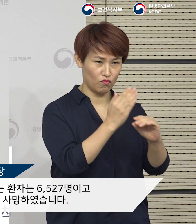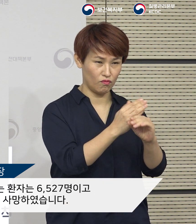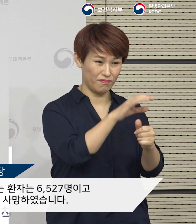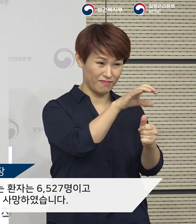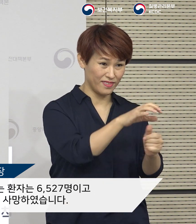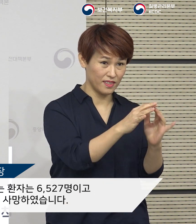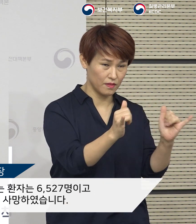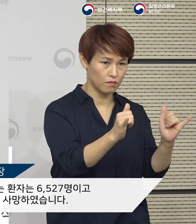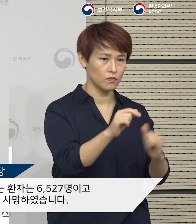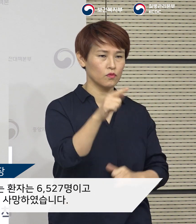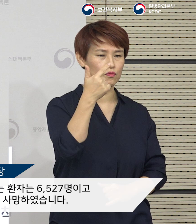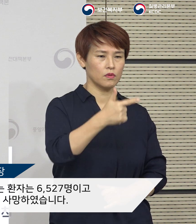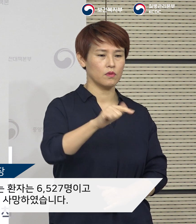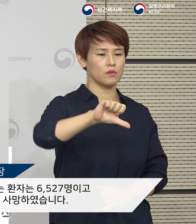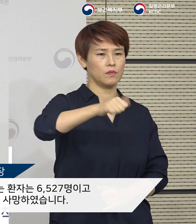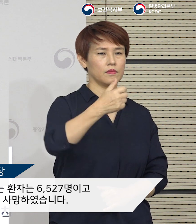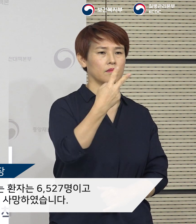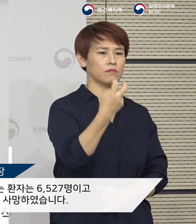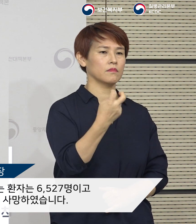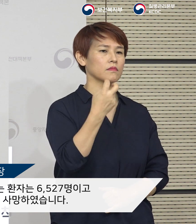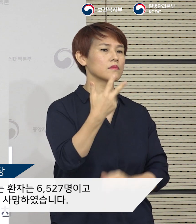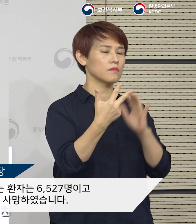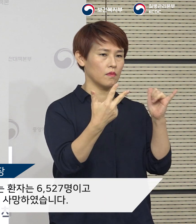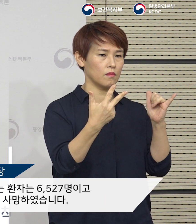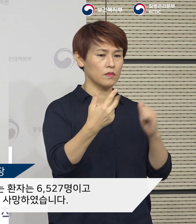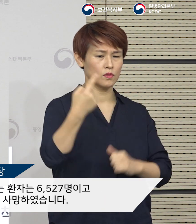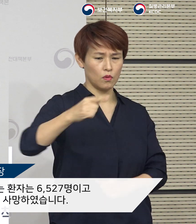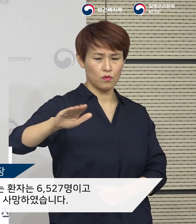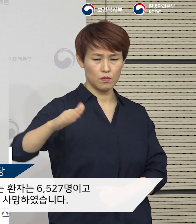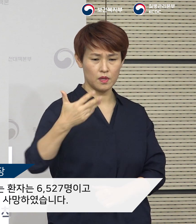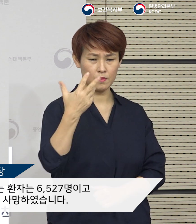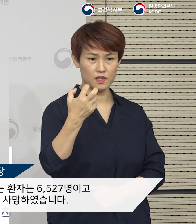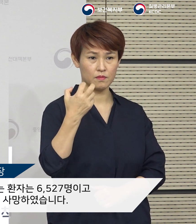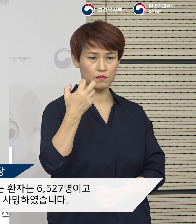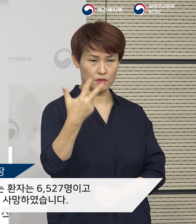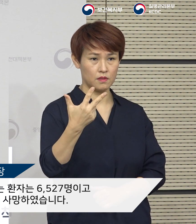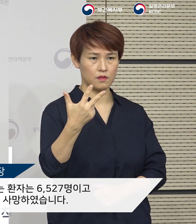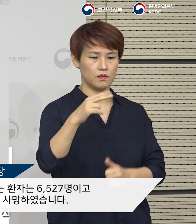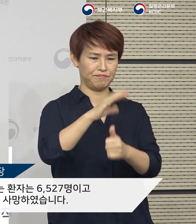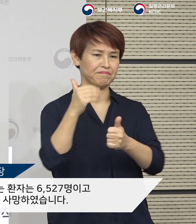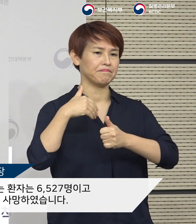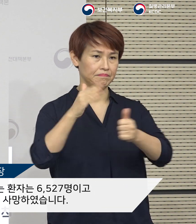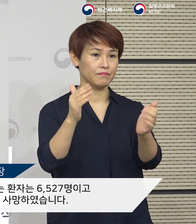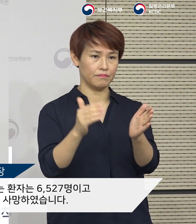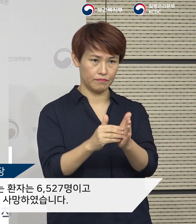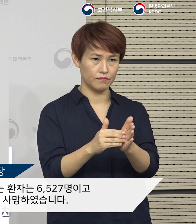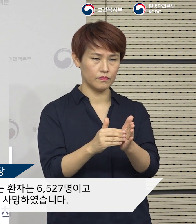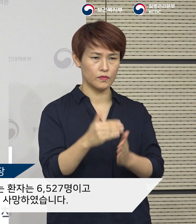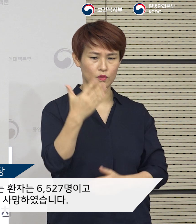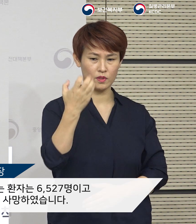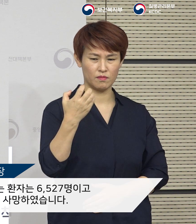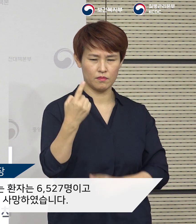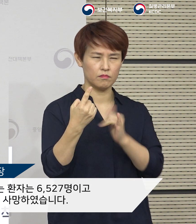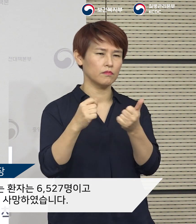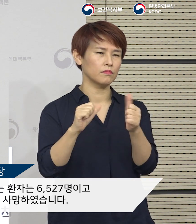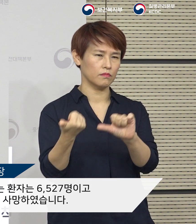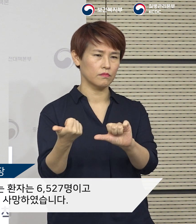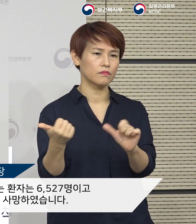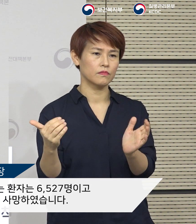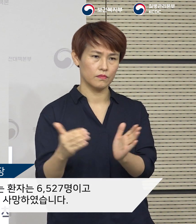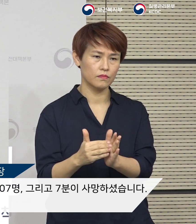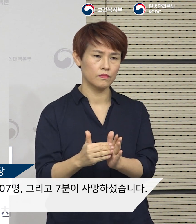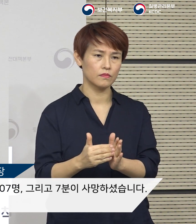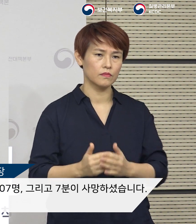환자는 6,527명이고 1,947명이 완치되어 격리 해제되었고 91명이